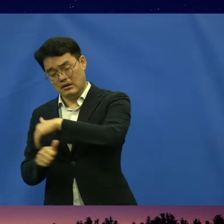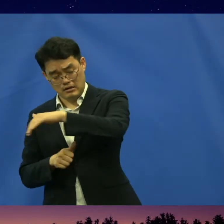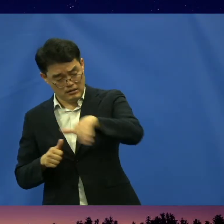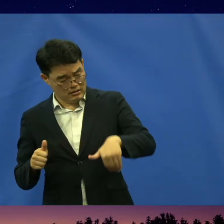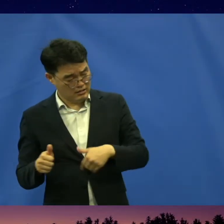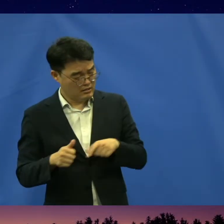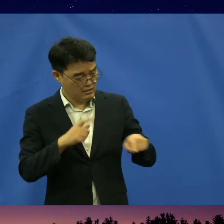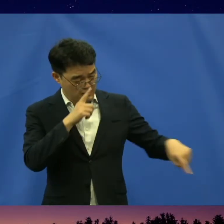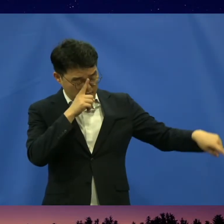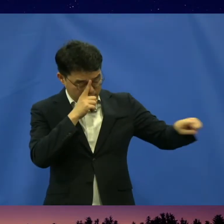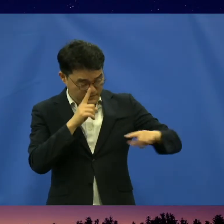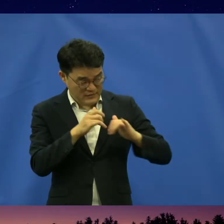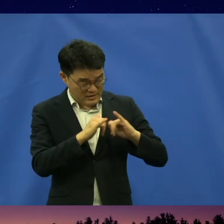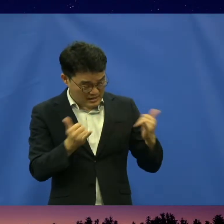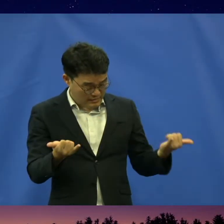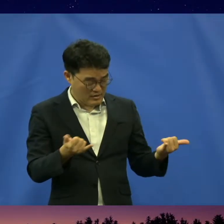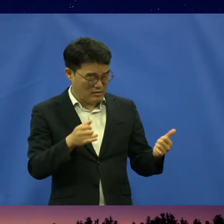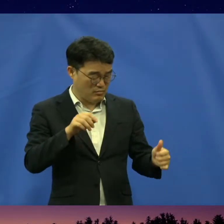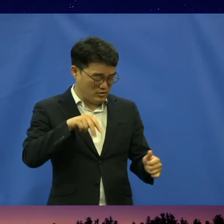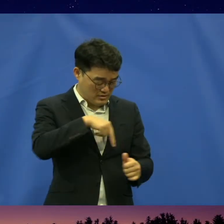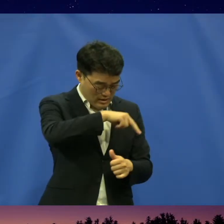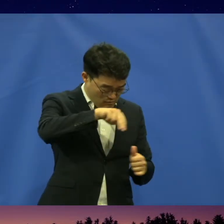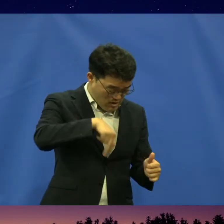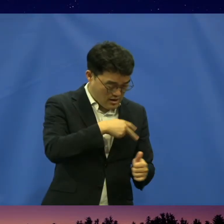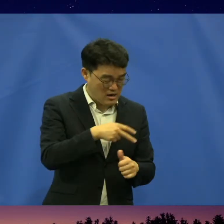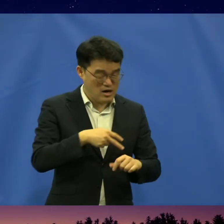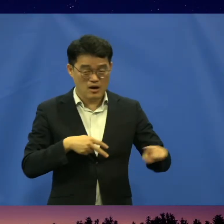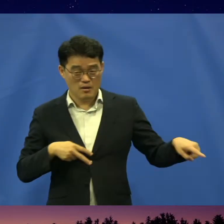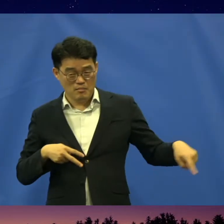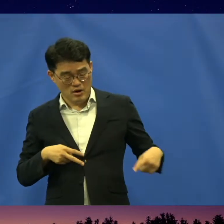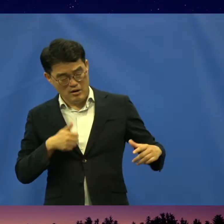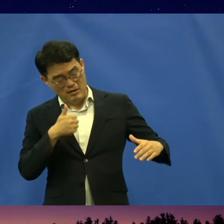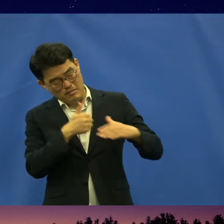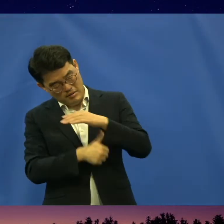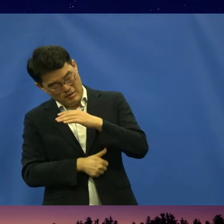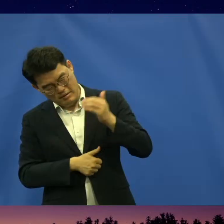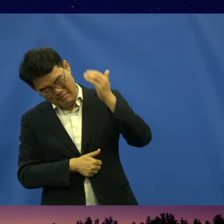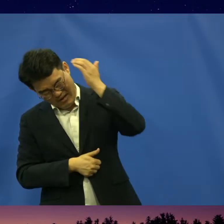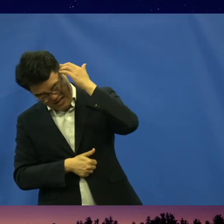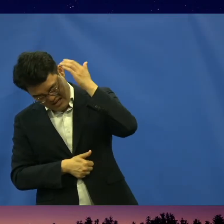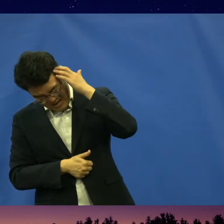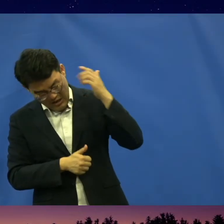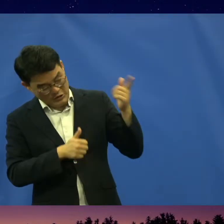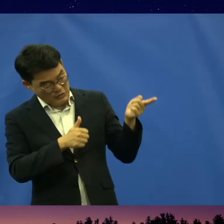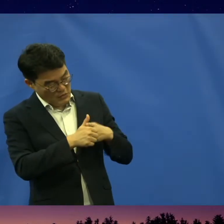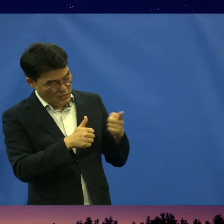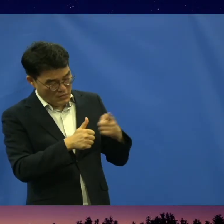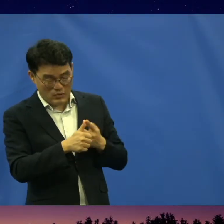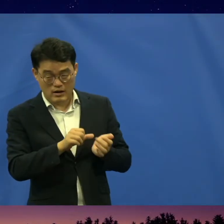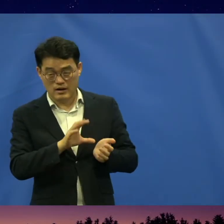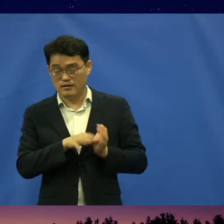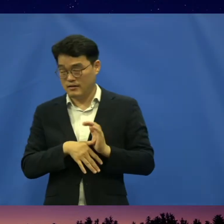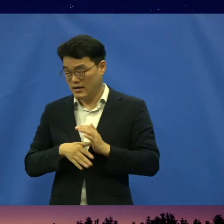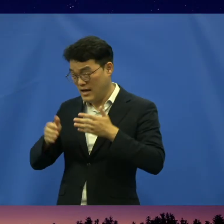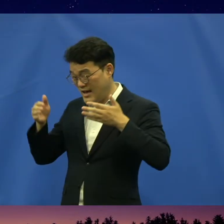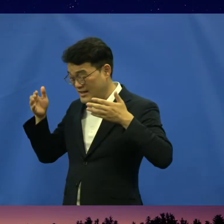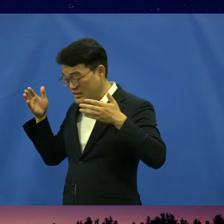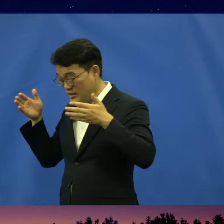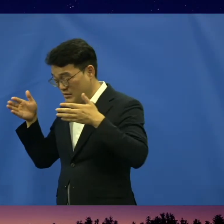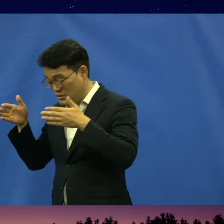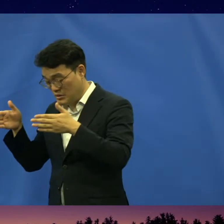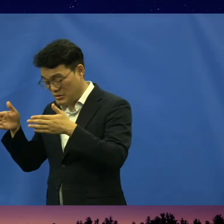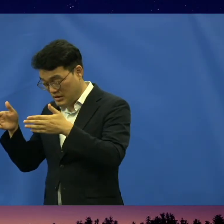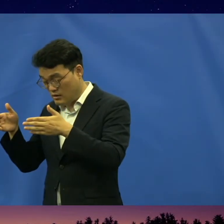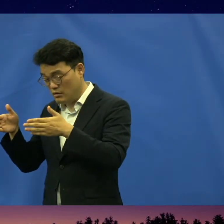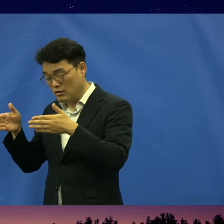사람들, 또 상황들, 그러면서 집중력이 조금씩 조금씩 흐려지면서 타겟이 선명해지지 않아요?